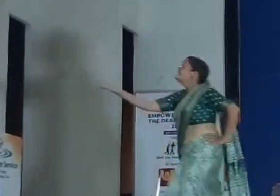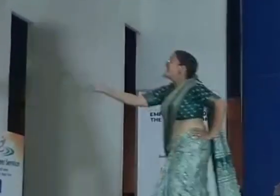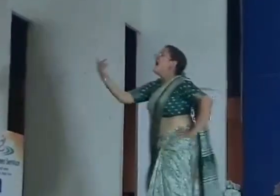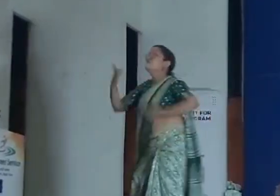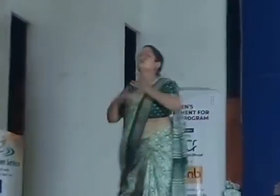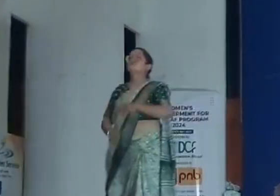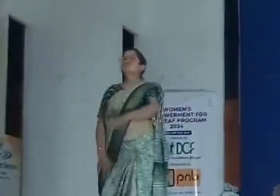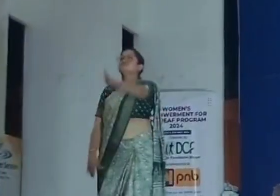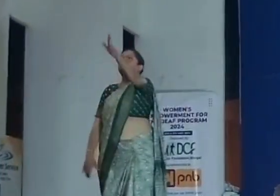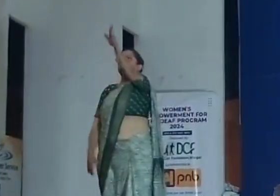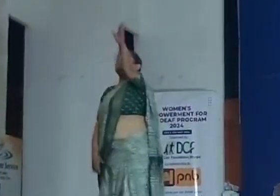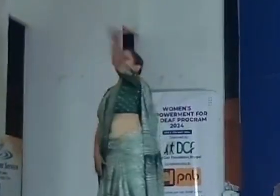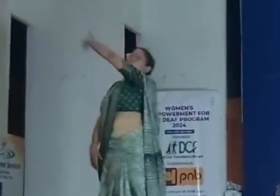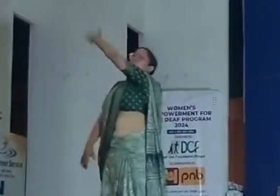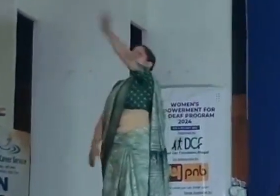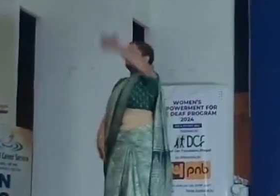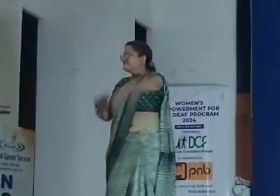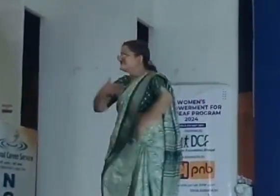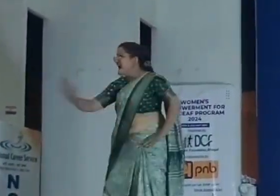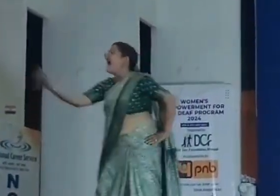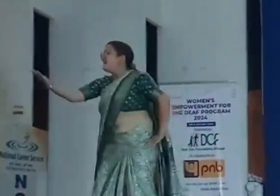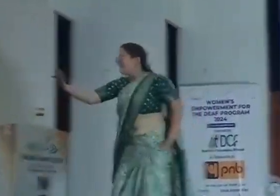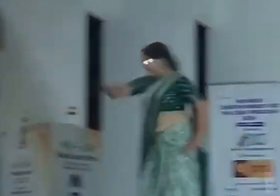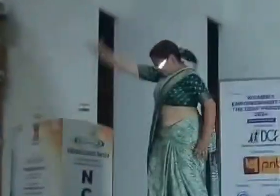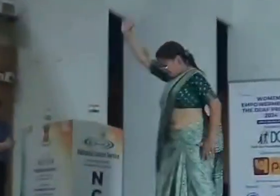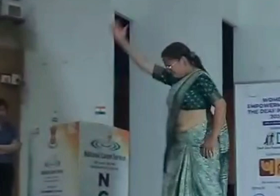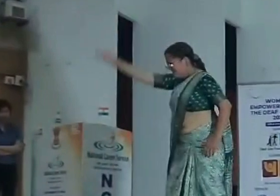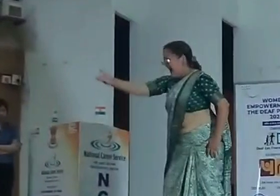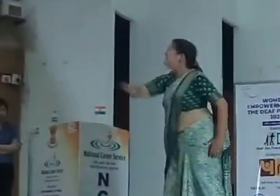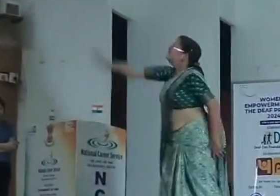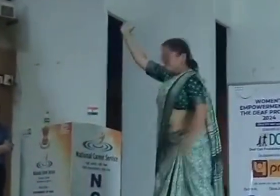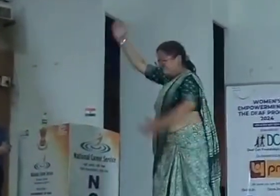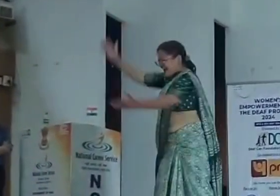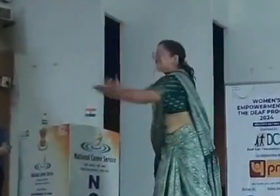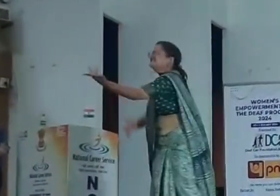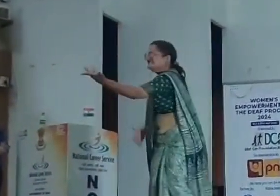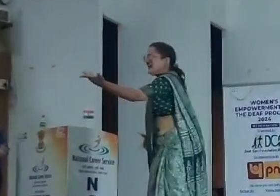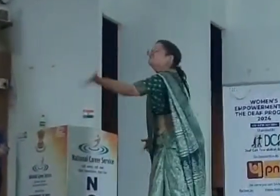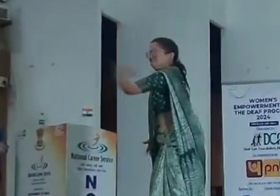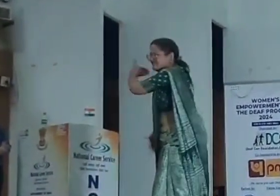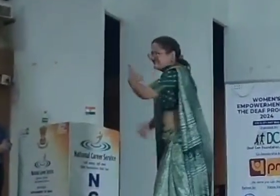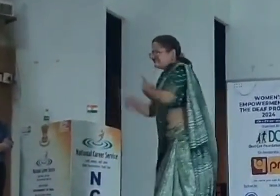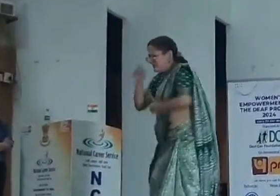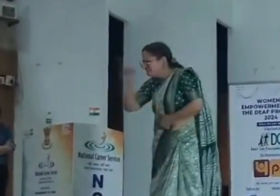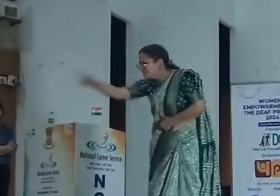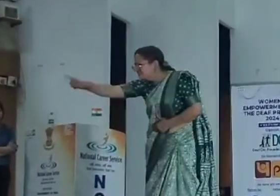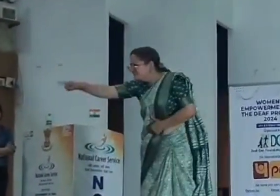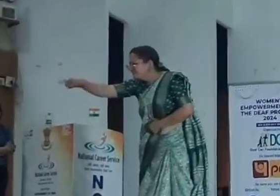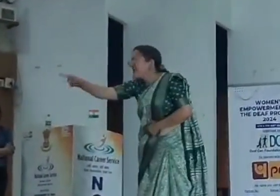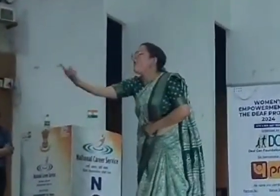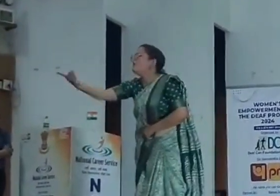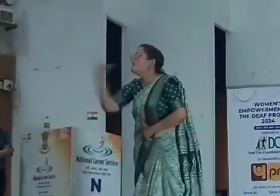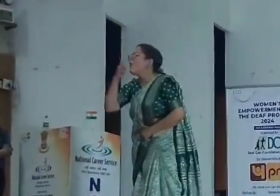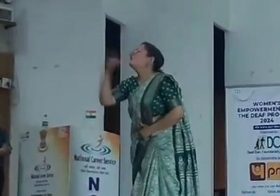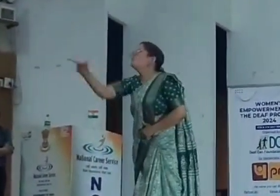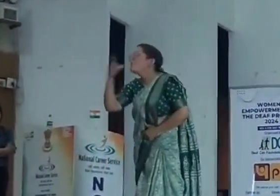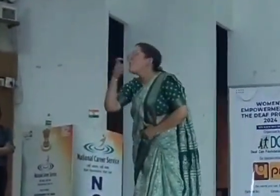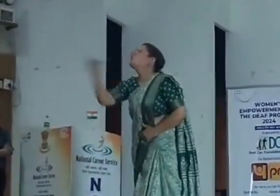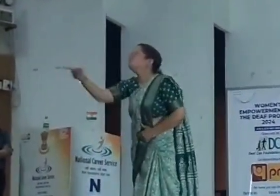बोला क्या क्या क्या हुआ क्या हुआ, वो बोले हटिया से, मैंने बोला क्या हुआ आपको हटिया से, क्या चीज है ये क्या दिखा रहे हो क्या ऐड दिखा रहे, चुप रहो